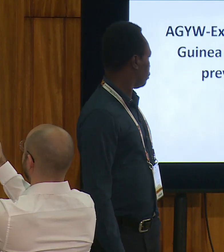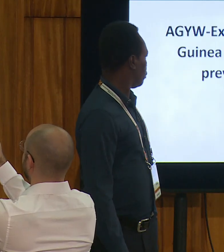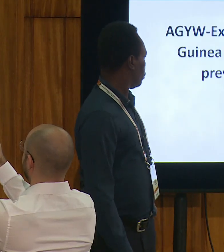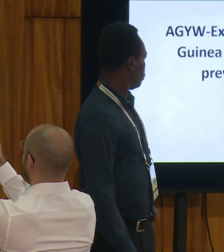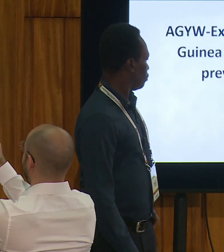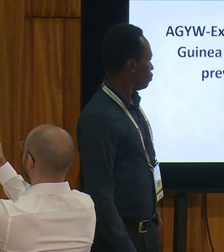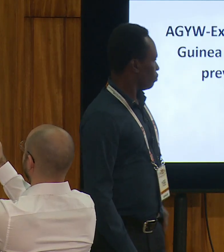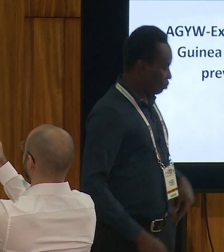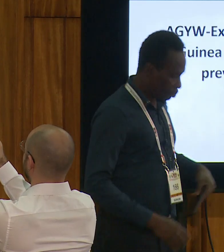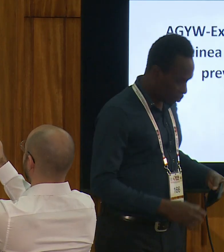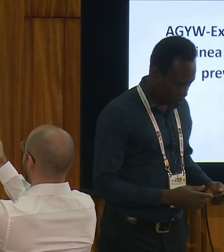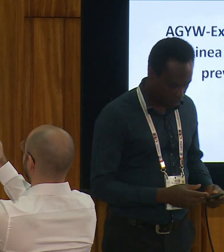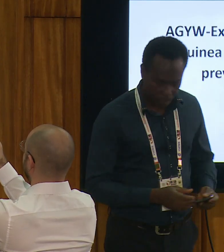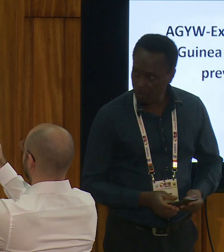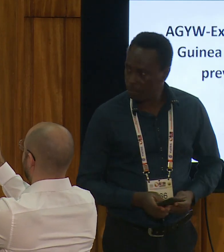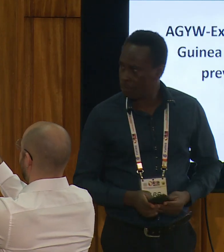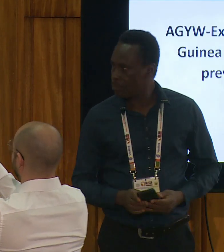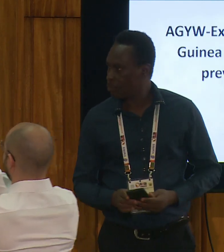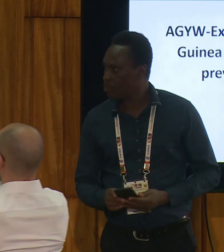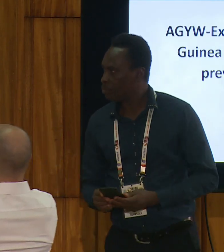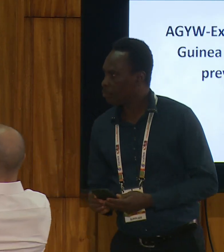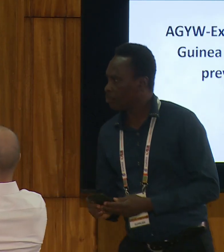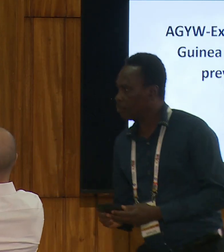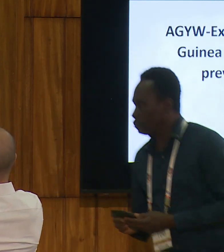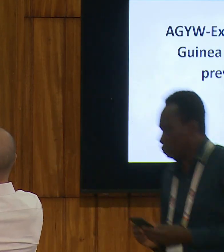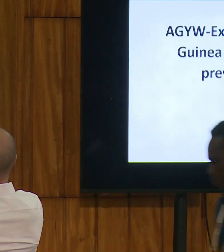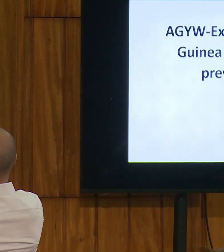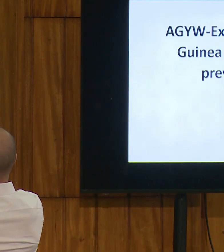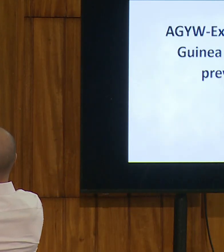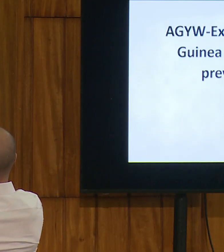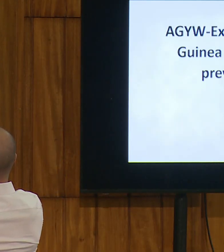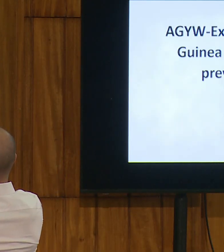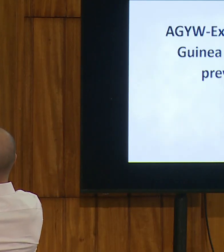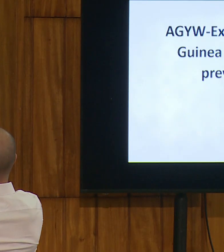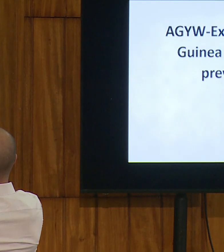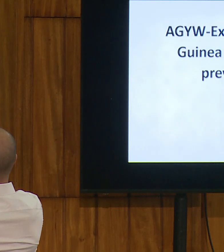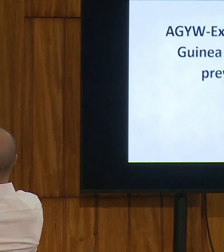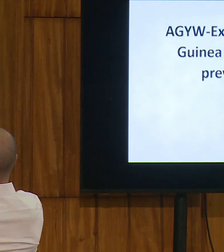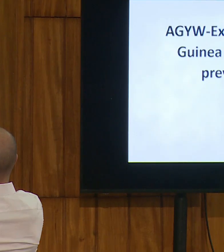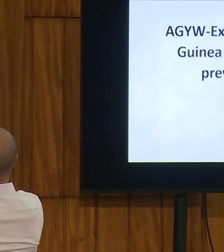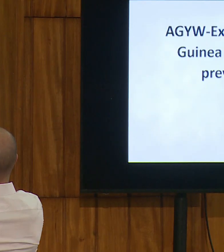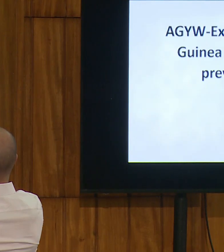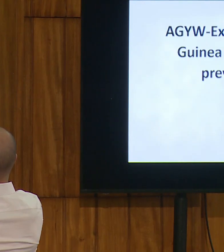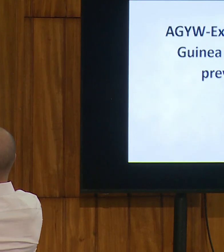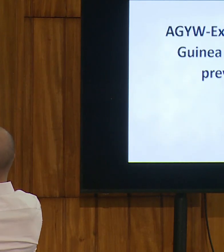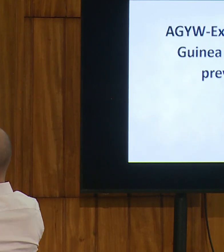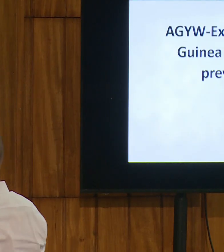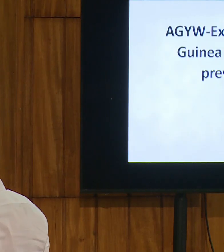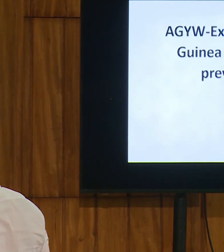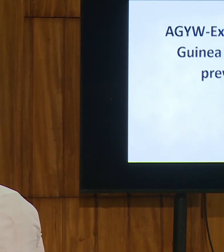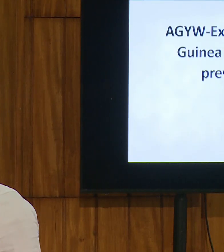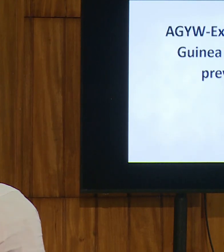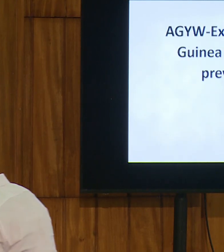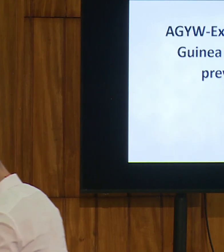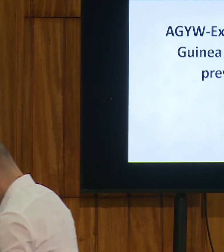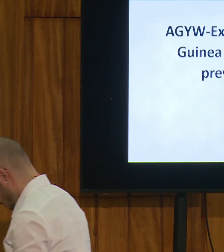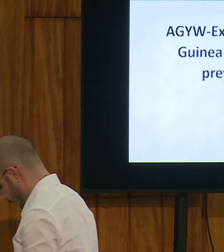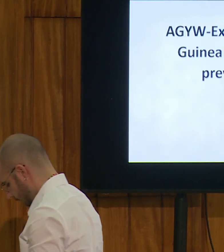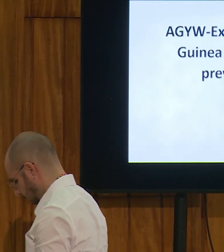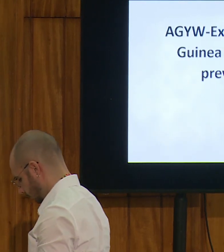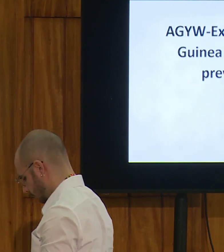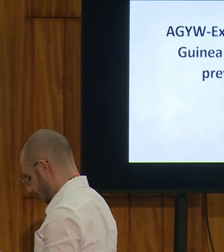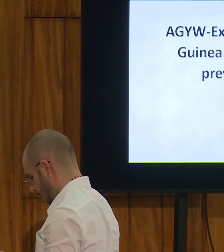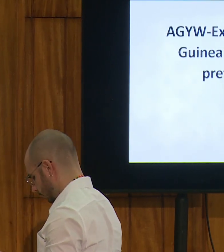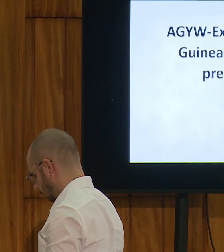aquí hoy. Gracias por la organización, por habernos invitado a esta conferencia. Vamos a compartir